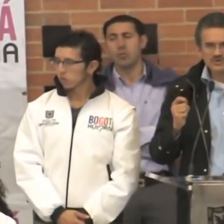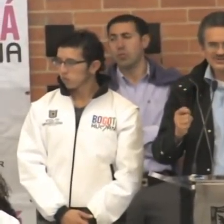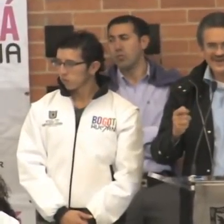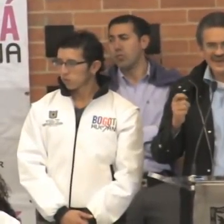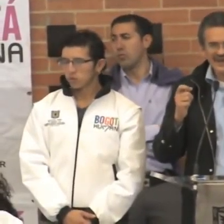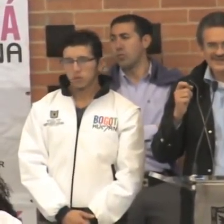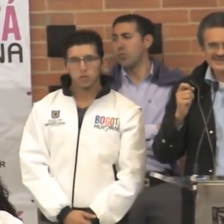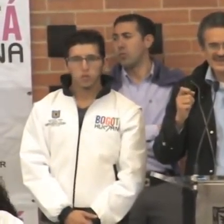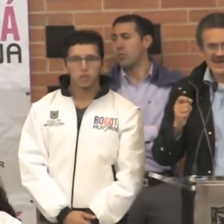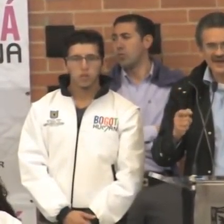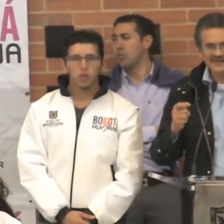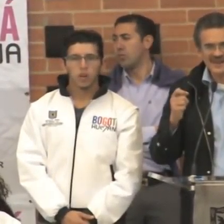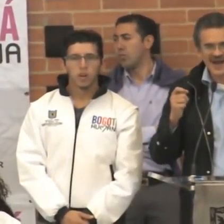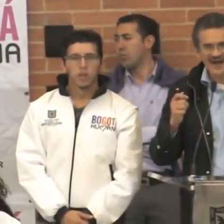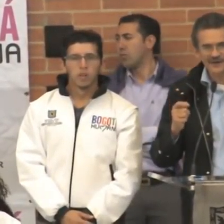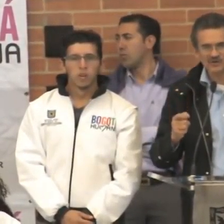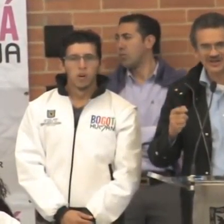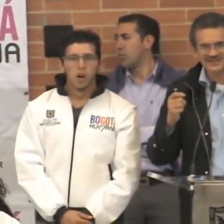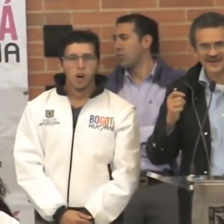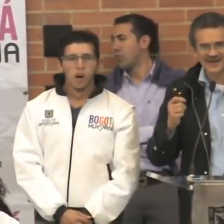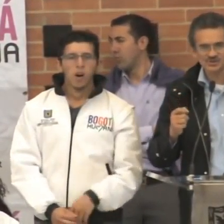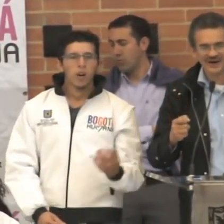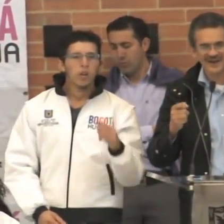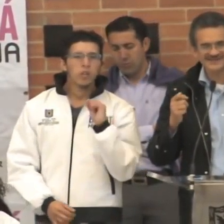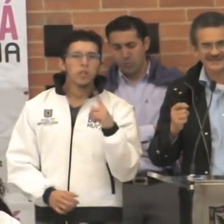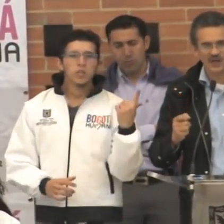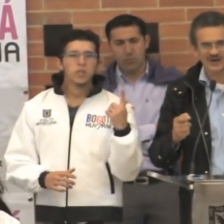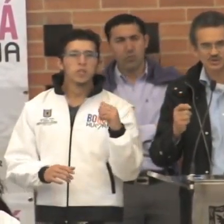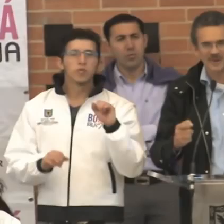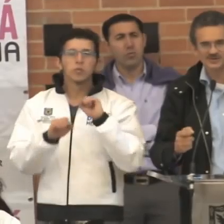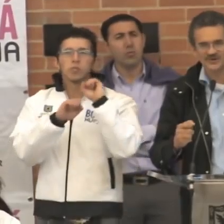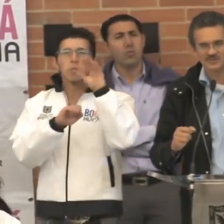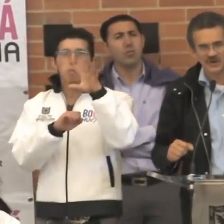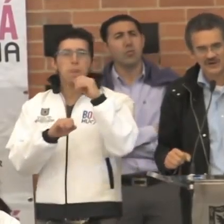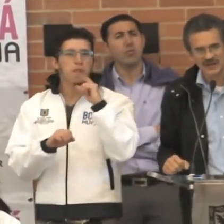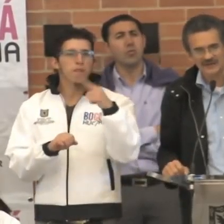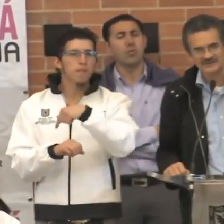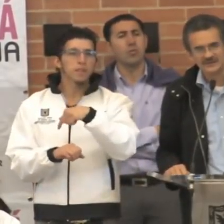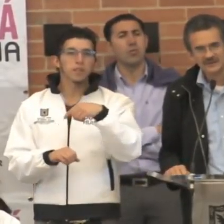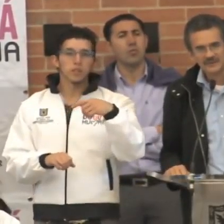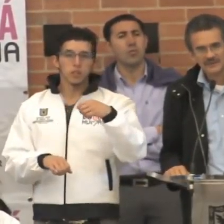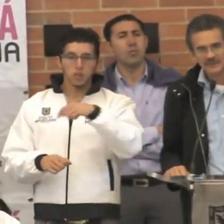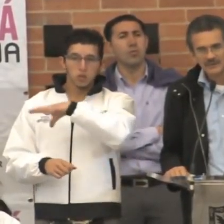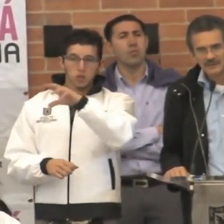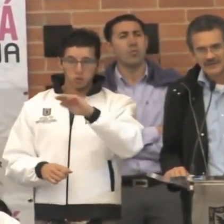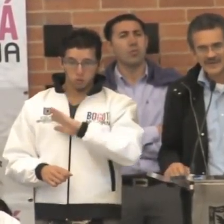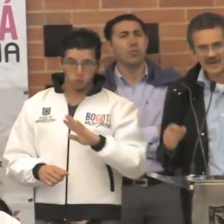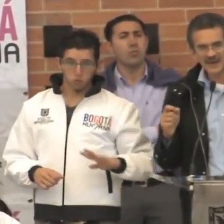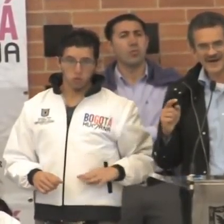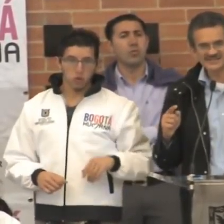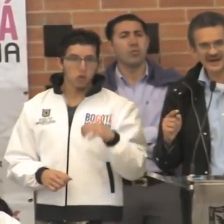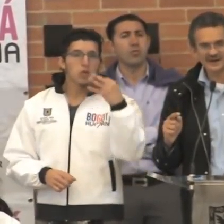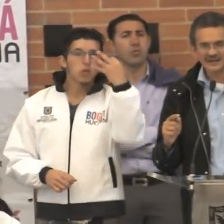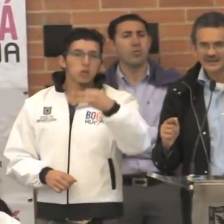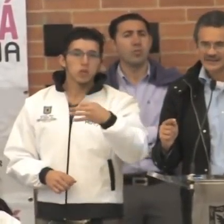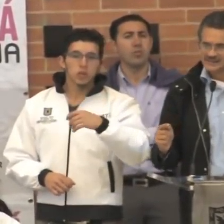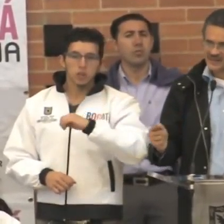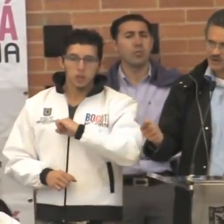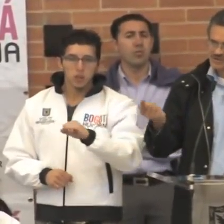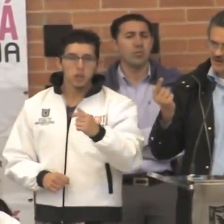que impulsan quienes quieren negarnos el derecho a que el Estado asuma sus responsabilidades y que quieren